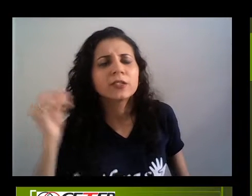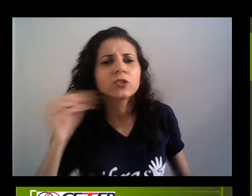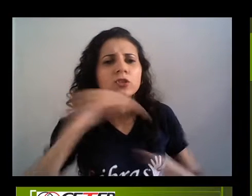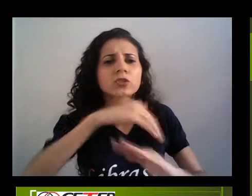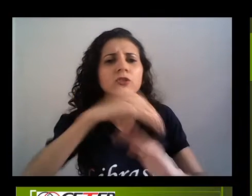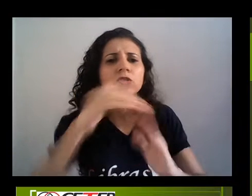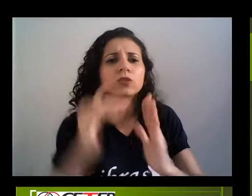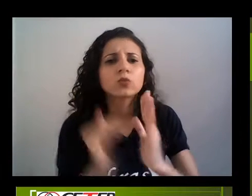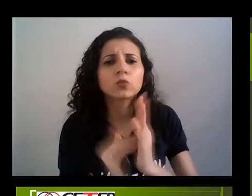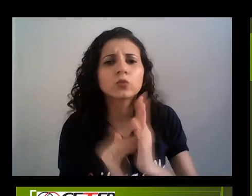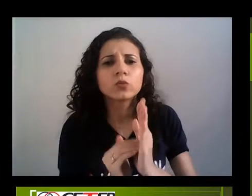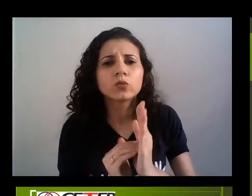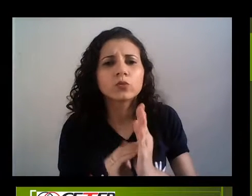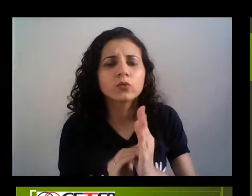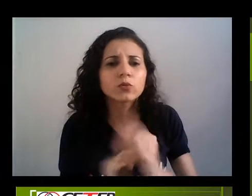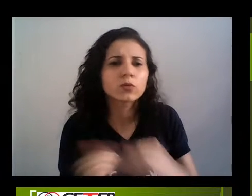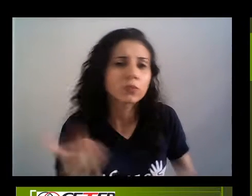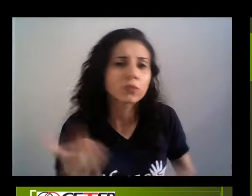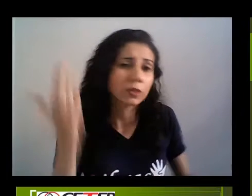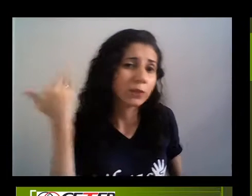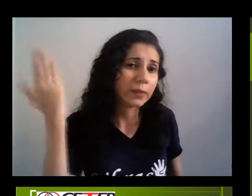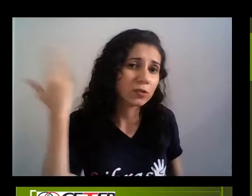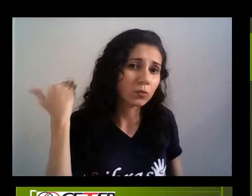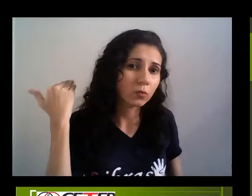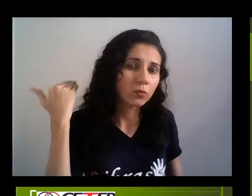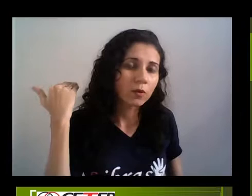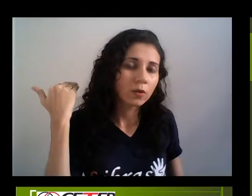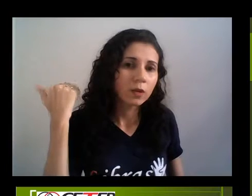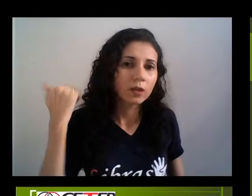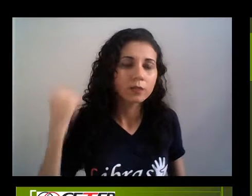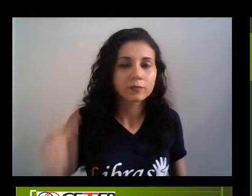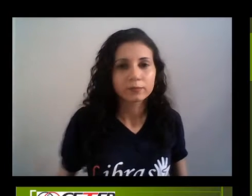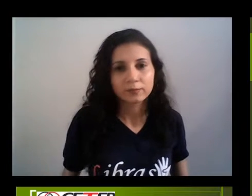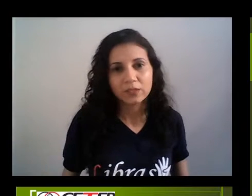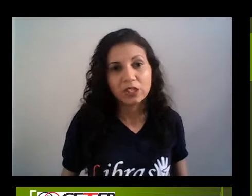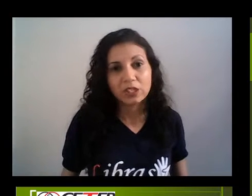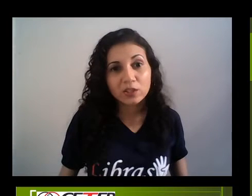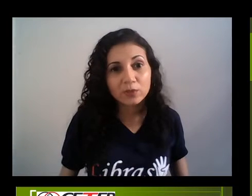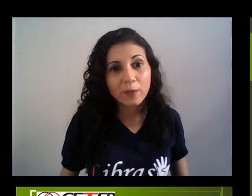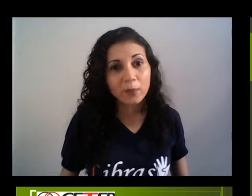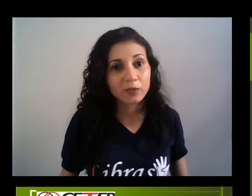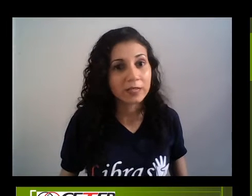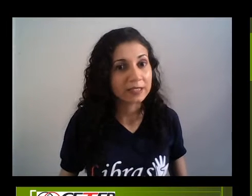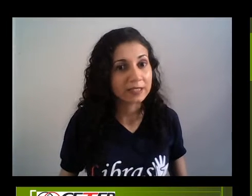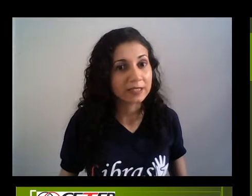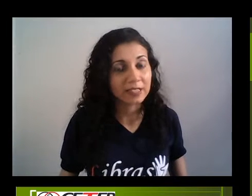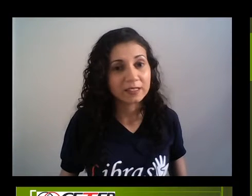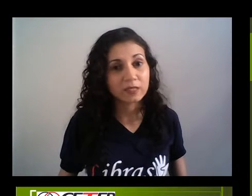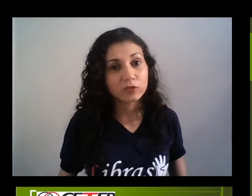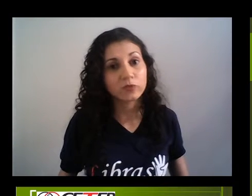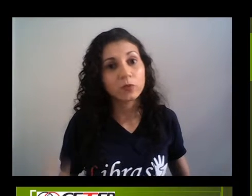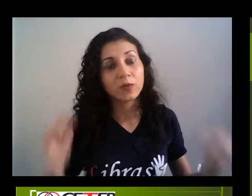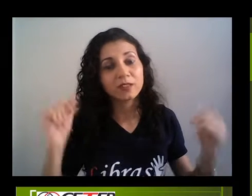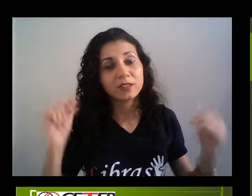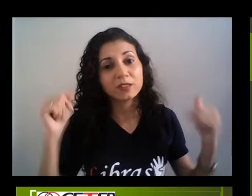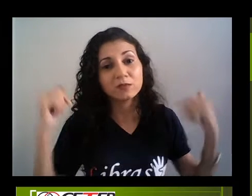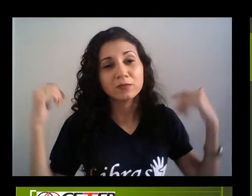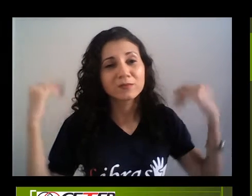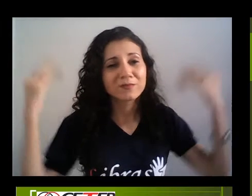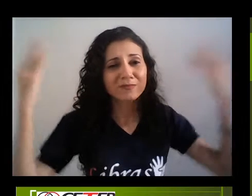esquece de tudo que passou. Isso é português sinalizado. Você viu